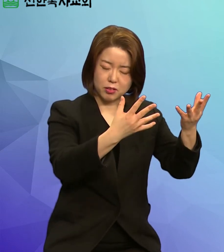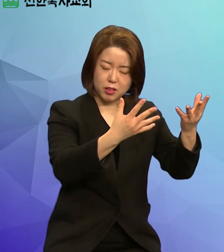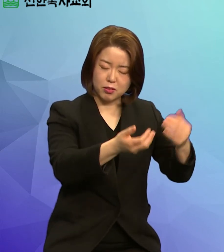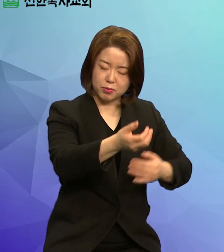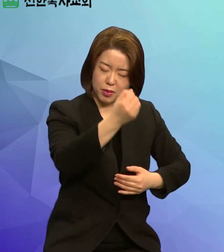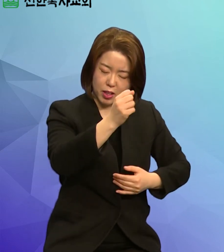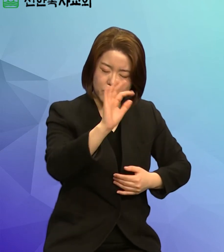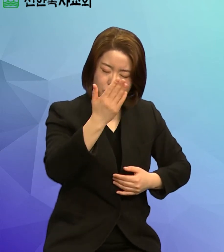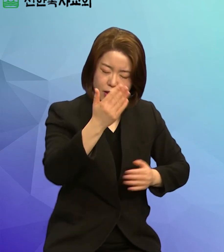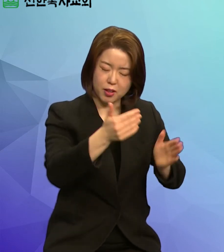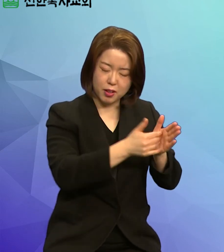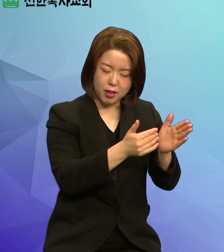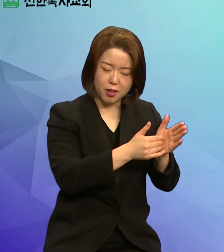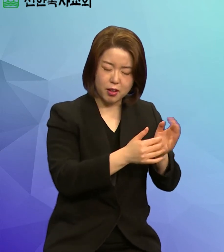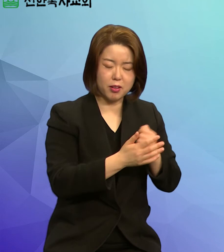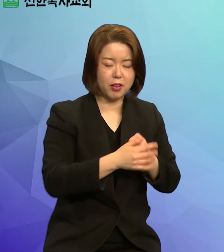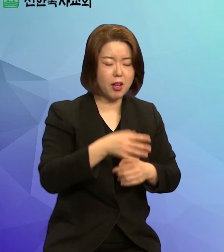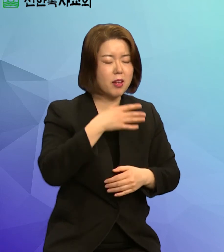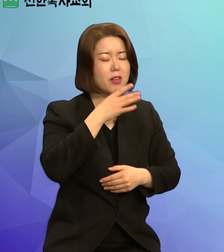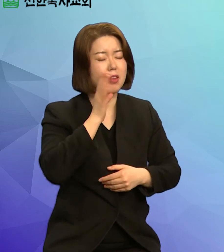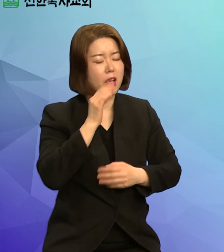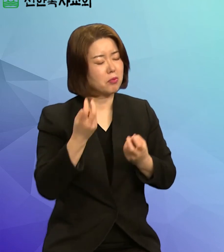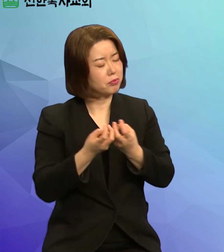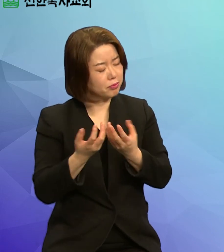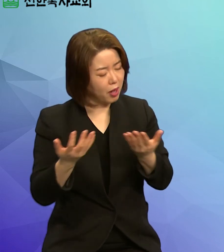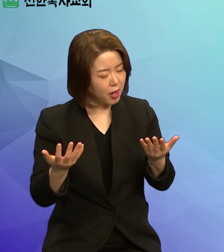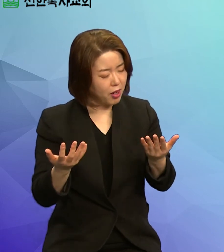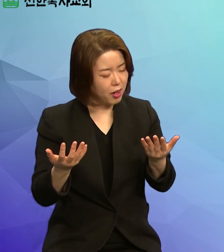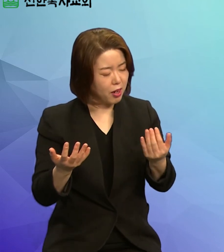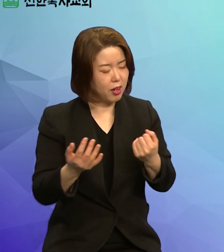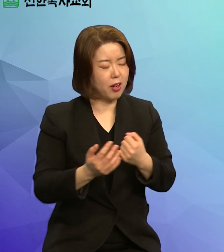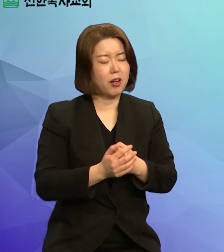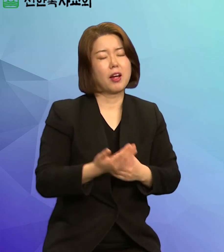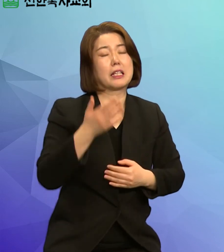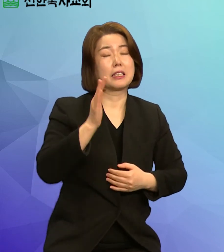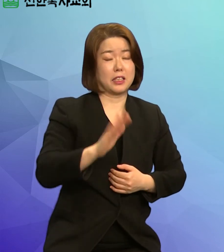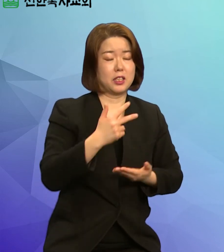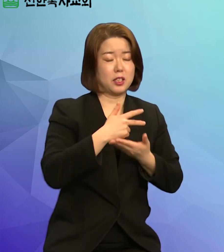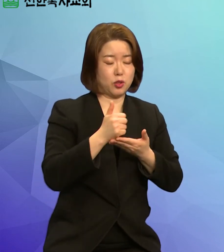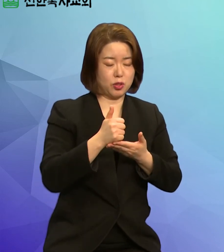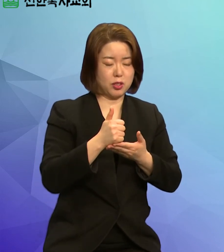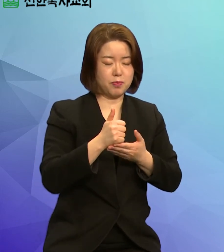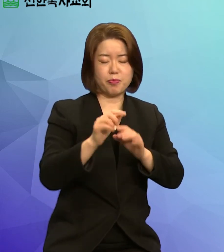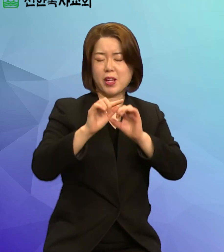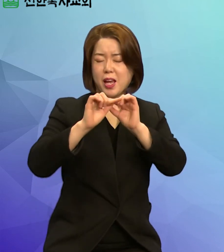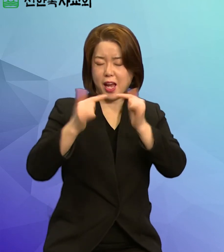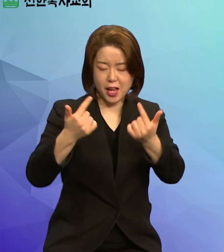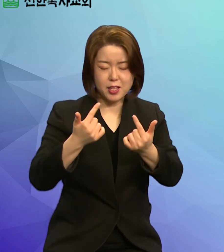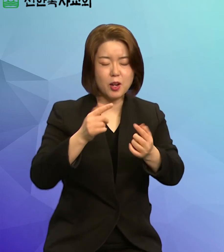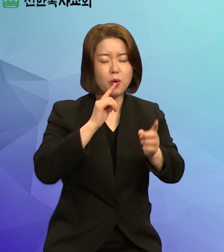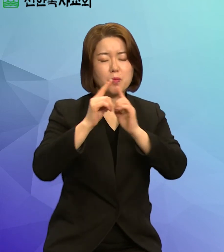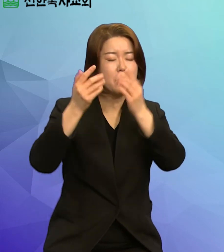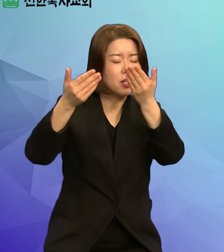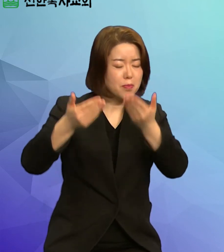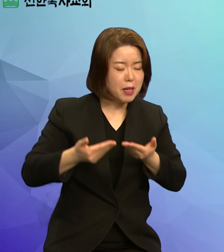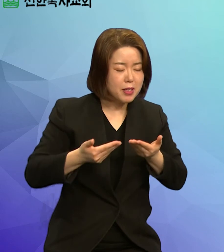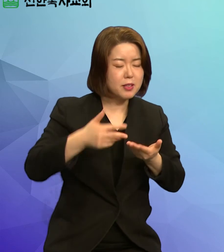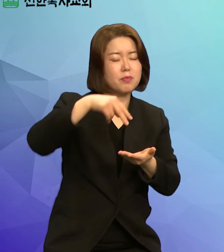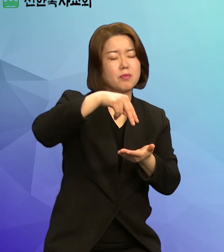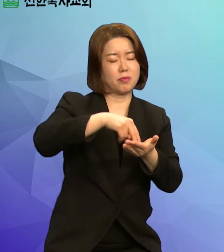나이 들면 어쩔 수 없는 건지, 그러나 주님 아니라고 하시는 말씀 앞에